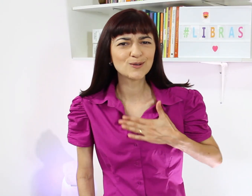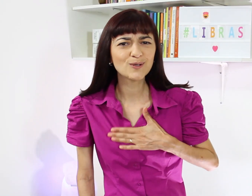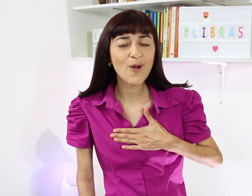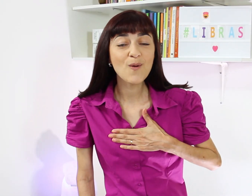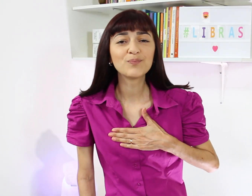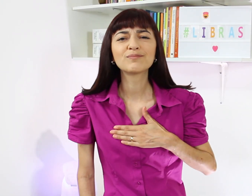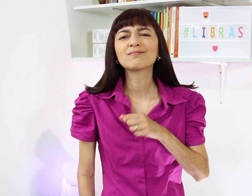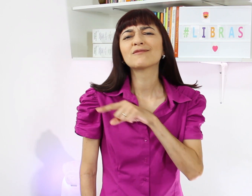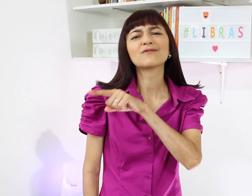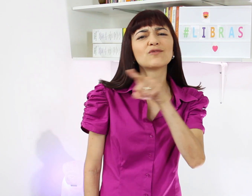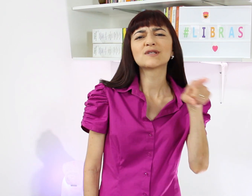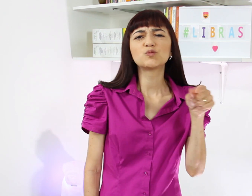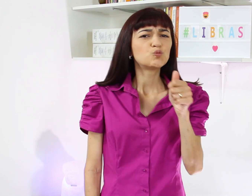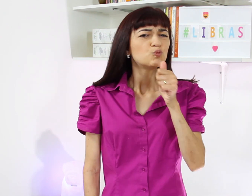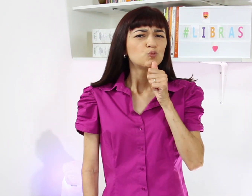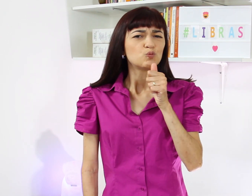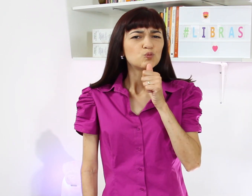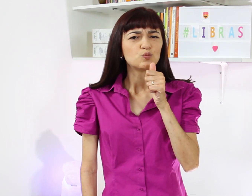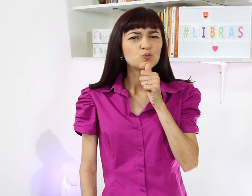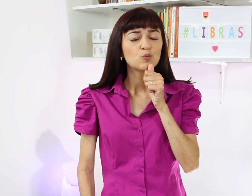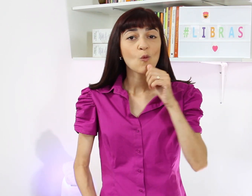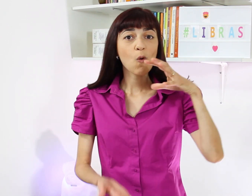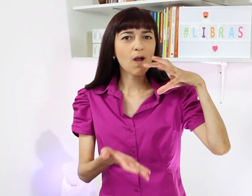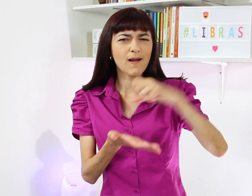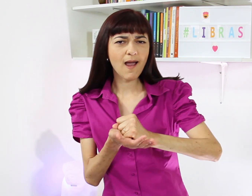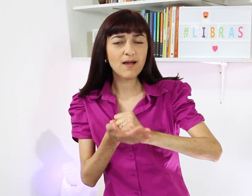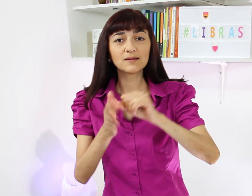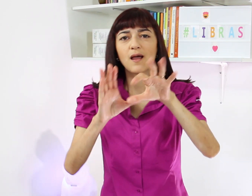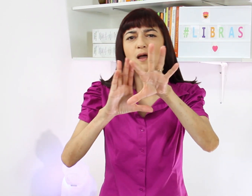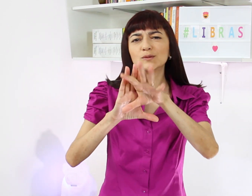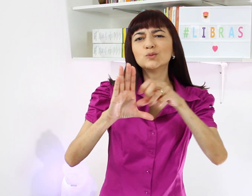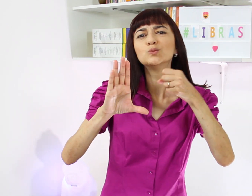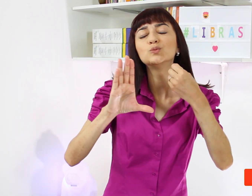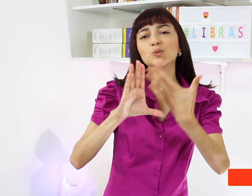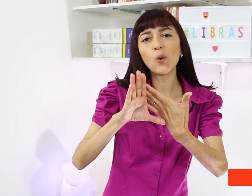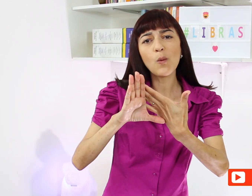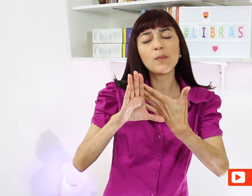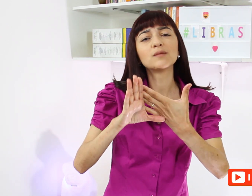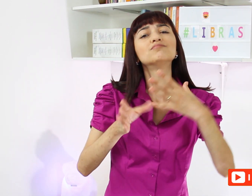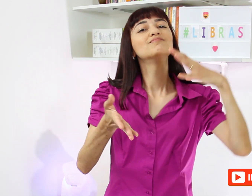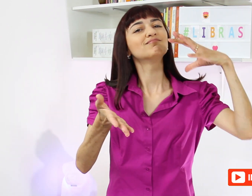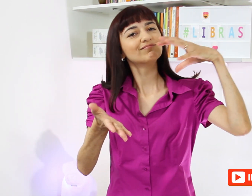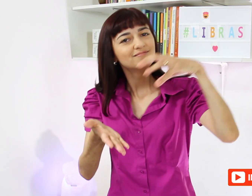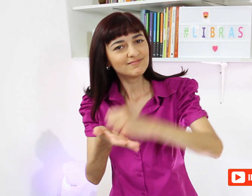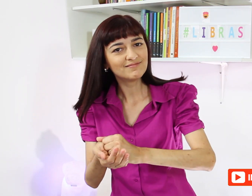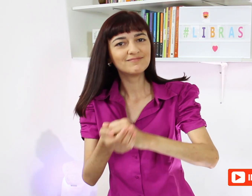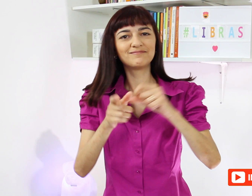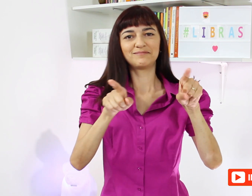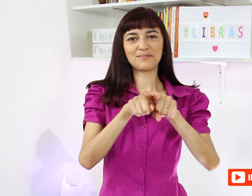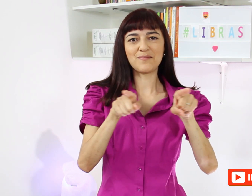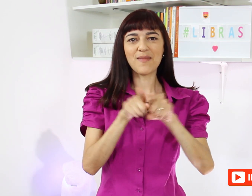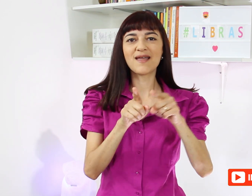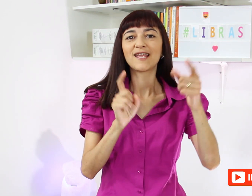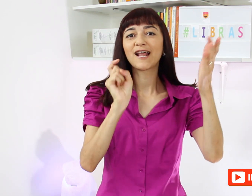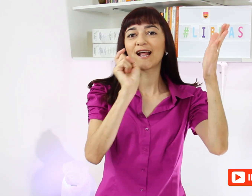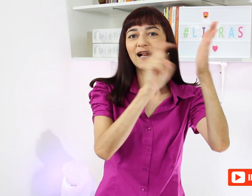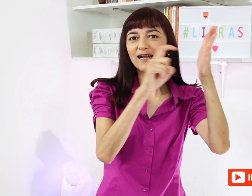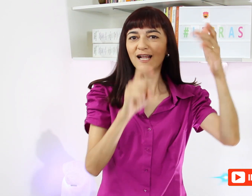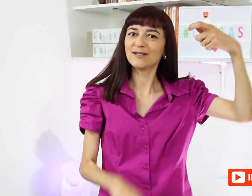Se você ainda não for inscrito no nosso canal, não deixe de se inscrever e clicar no sininho de notificações, porque dessa forma, sempre